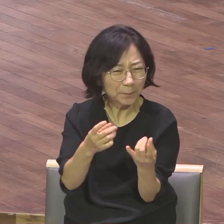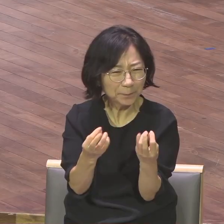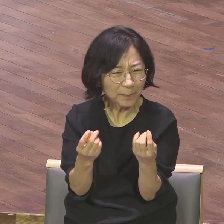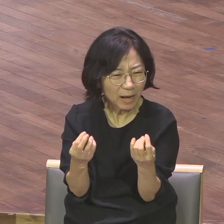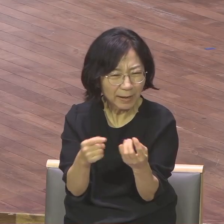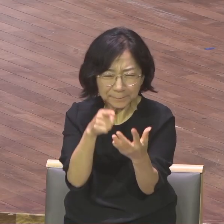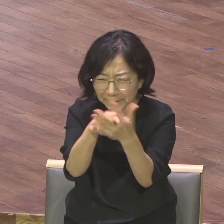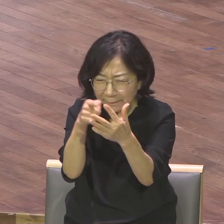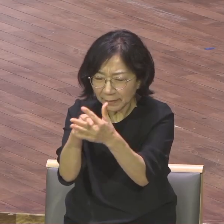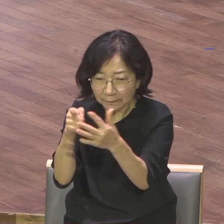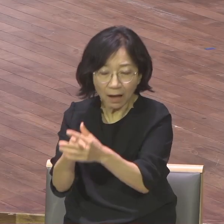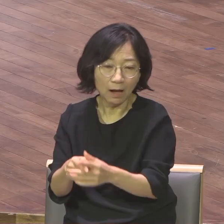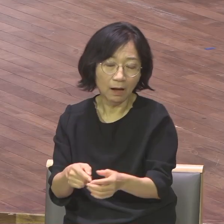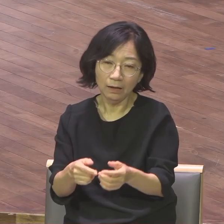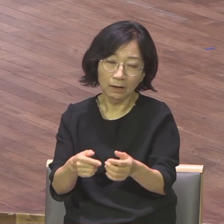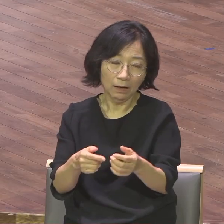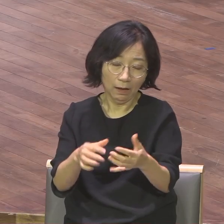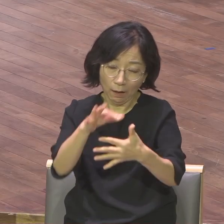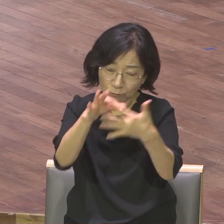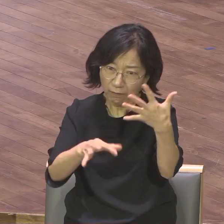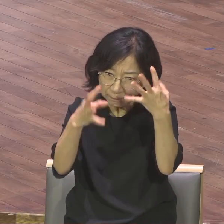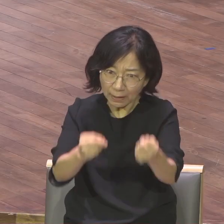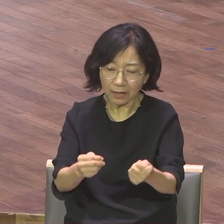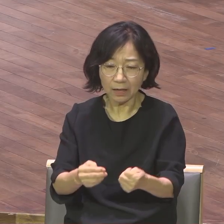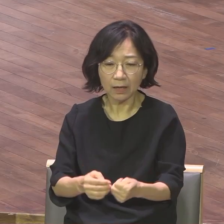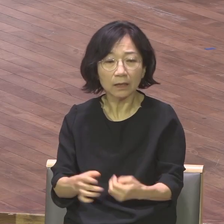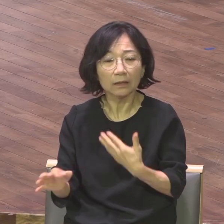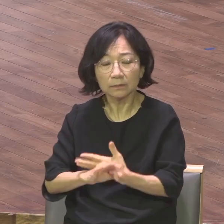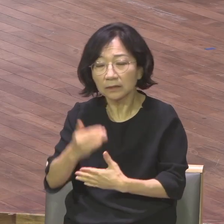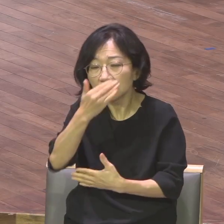청소년들이 보고 어떤 반응을 일으키겠습니까?